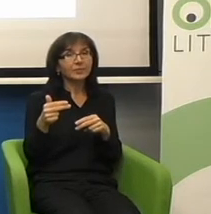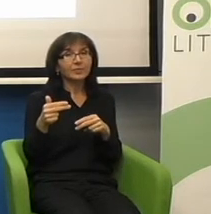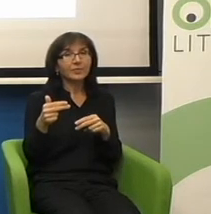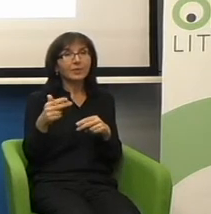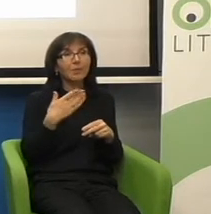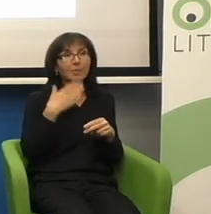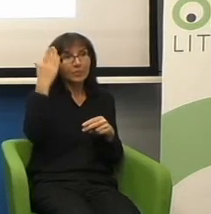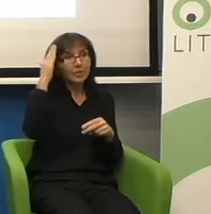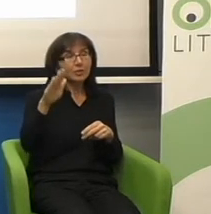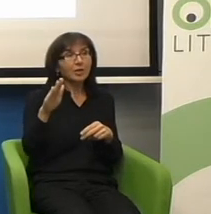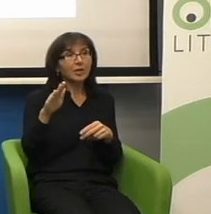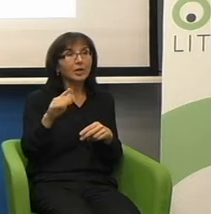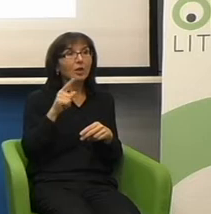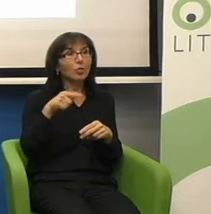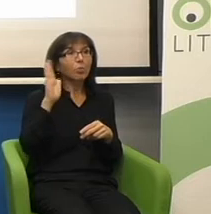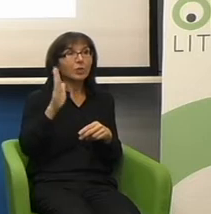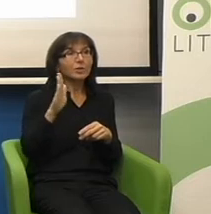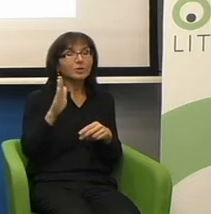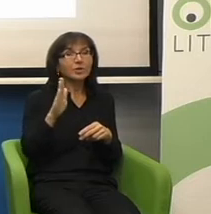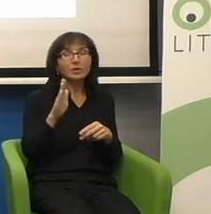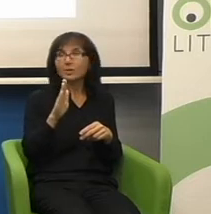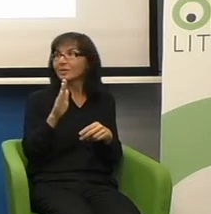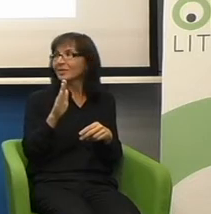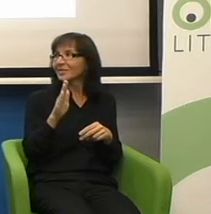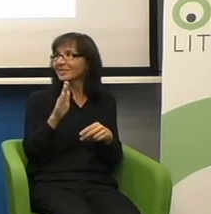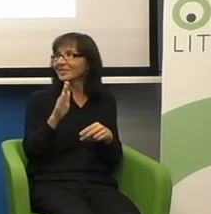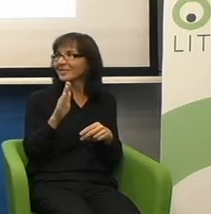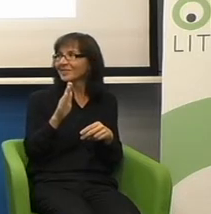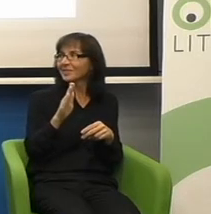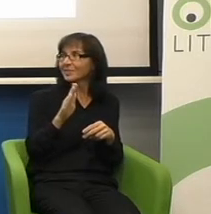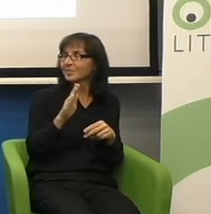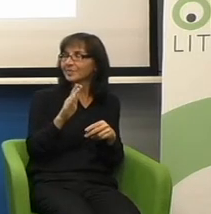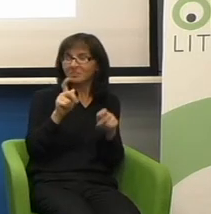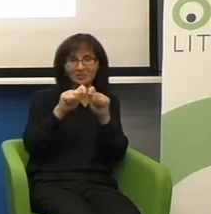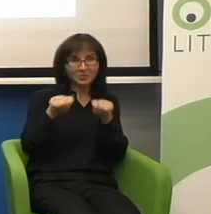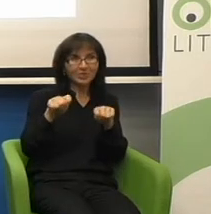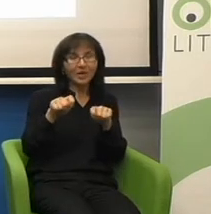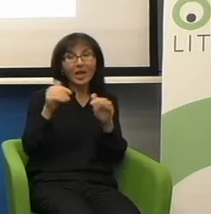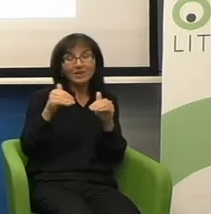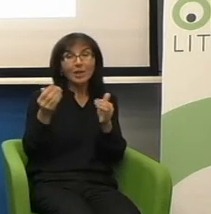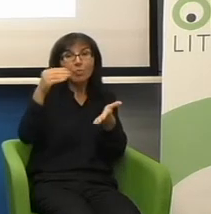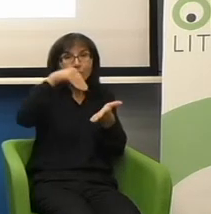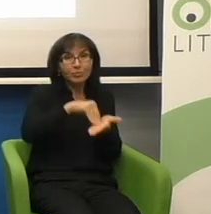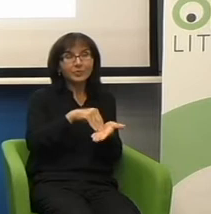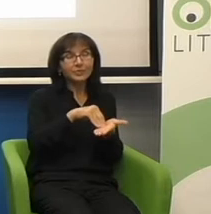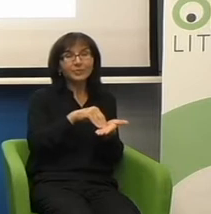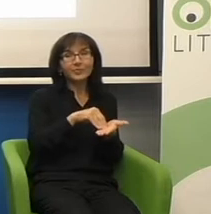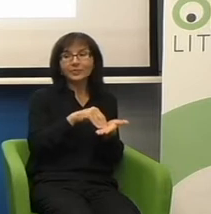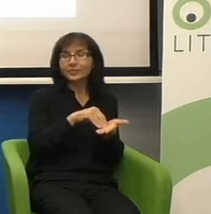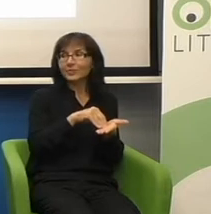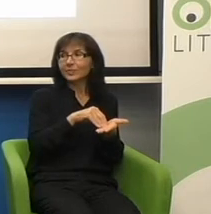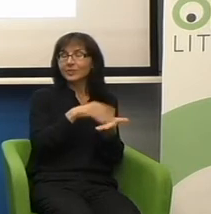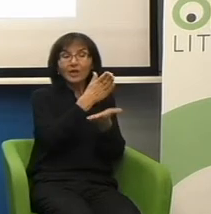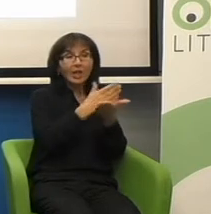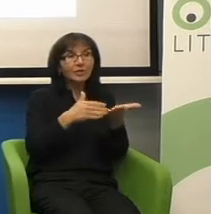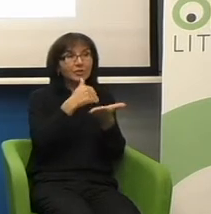Miejmy nadzieję, że to będzie miało... Nie chciałam ci przerywać, ale chciałam dopowiedzieć, że znaczy dzielimy się przy